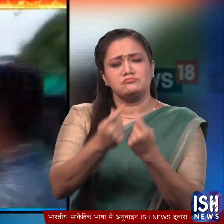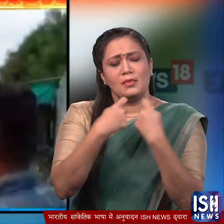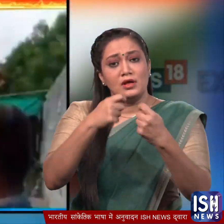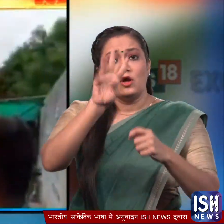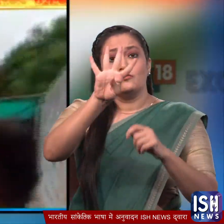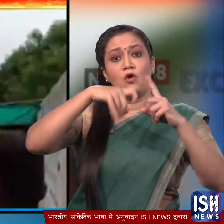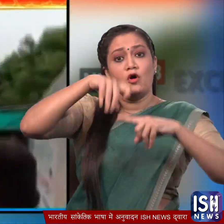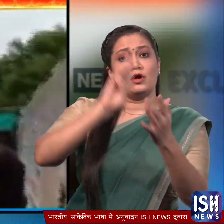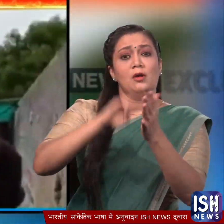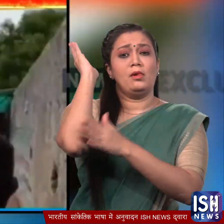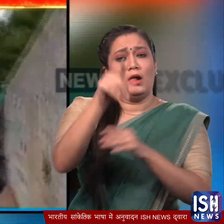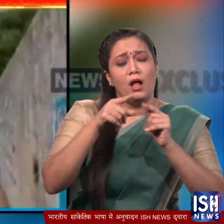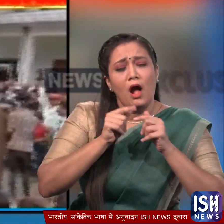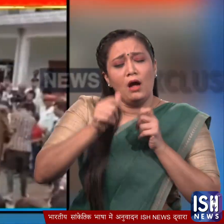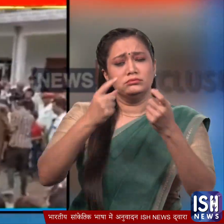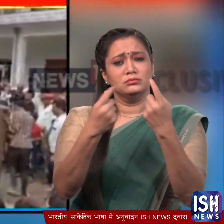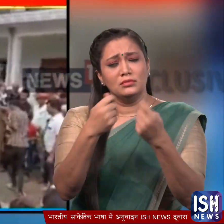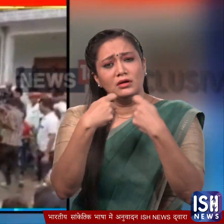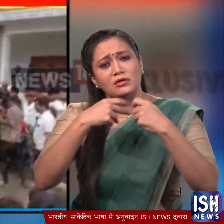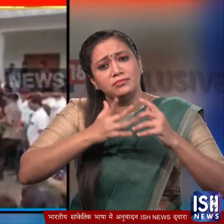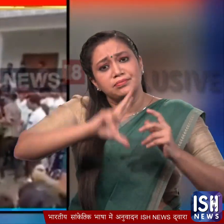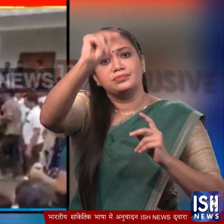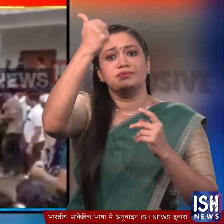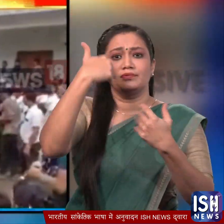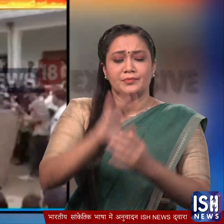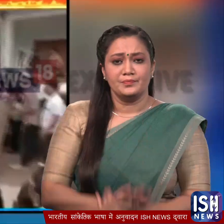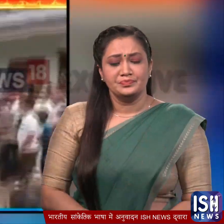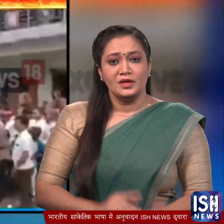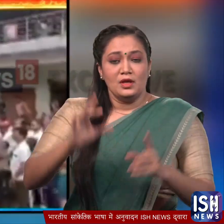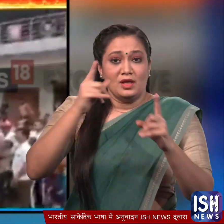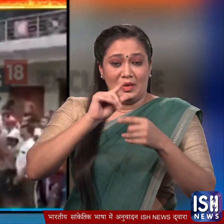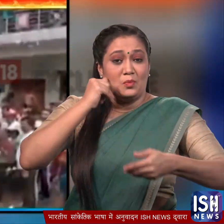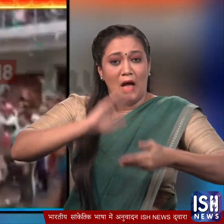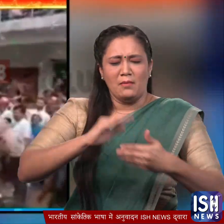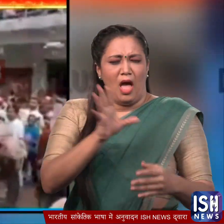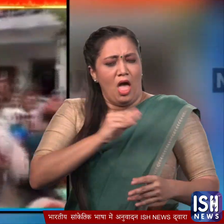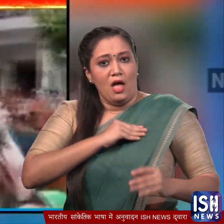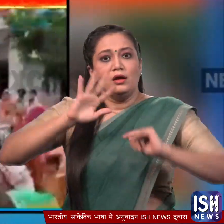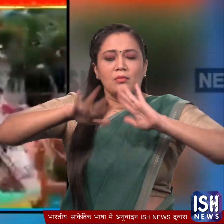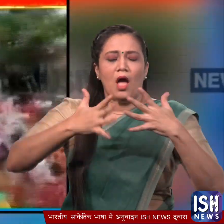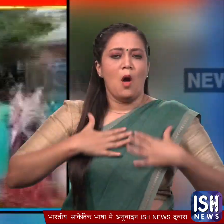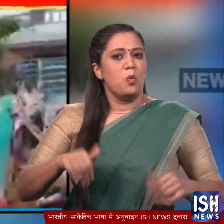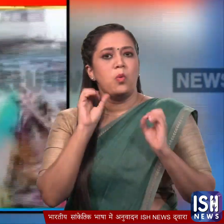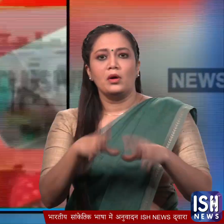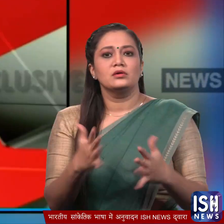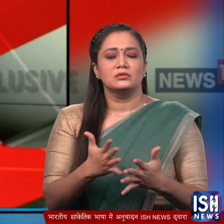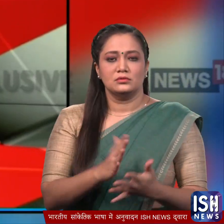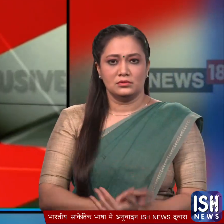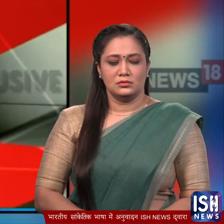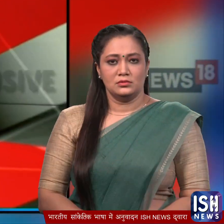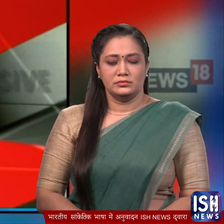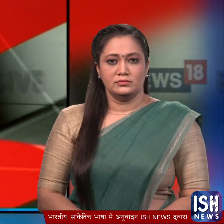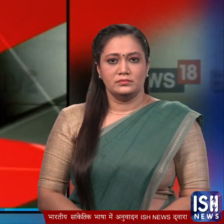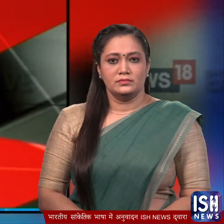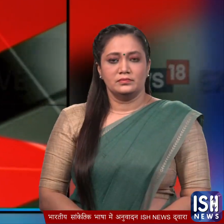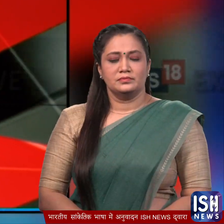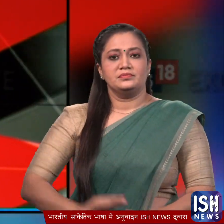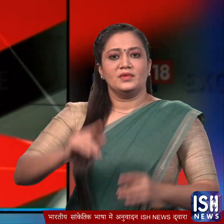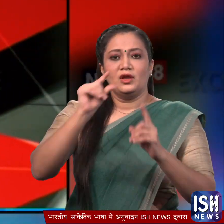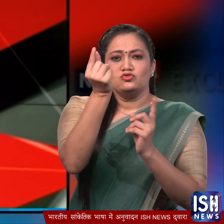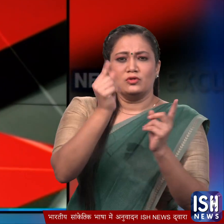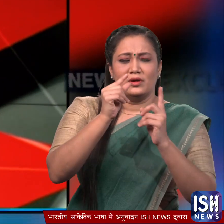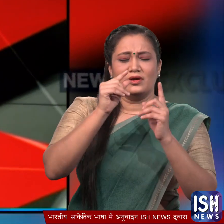चौंकाने वाला वीडियो सामने आया। वहां बारात लेकर पहुंचे एक दूल्हे को घोड़ी ही लेकर भाग निकली। बताया गया कि बारात के स्वागत के दौरान होने वाली